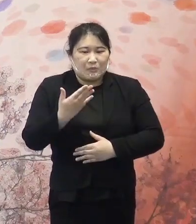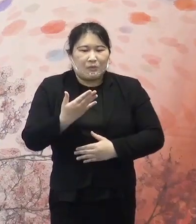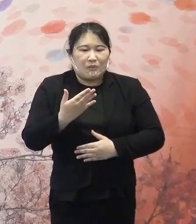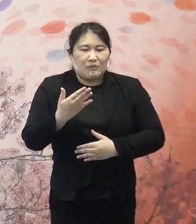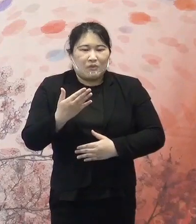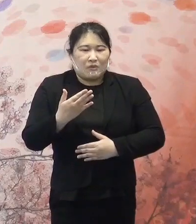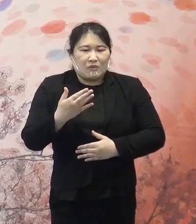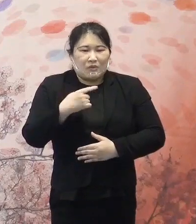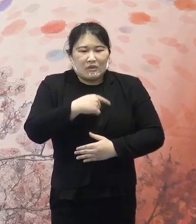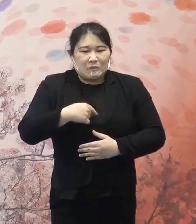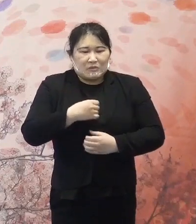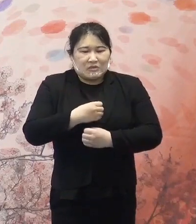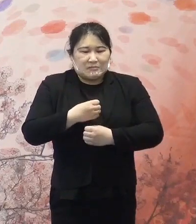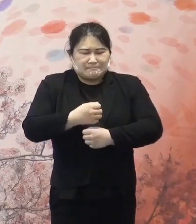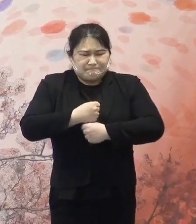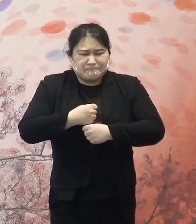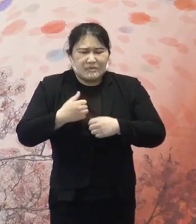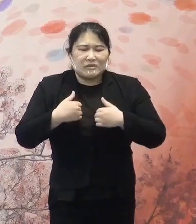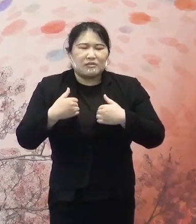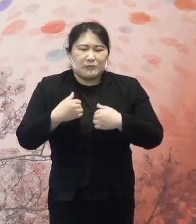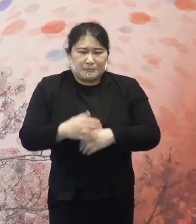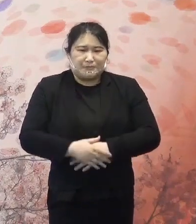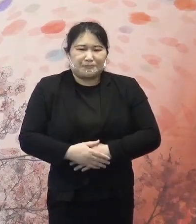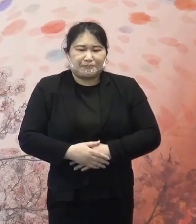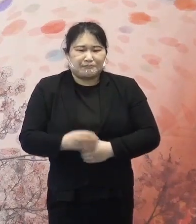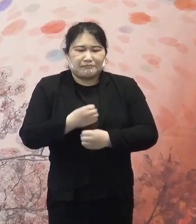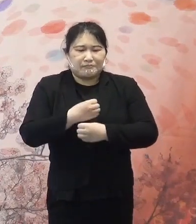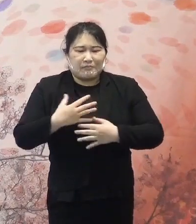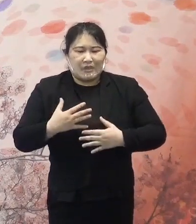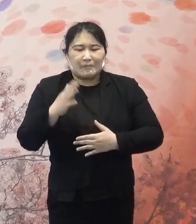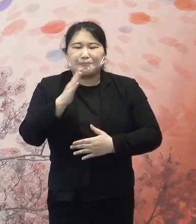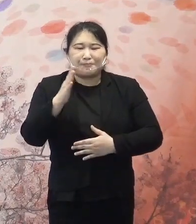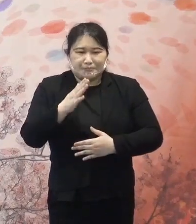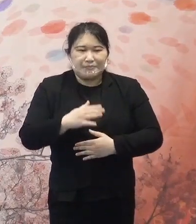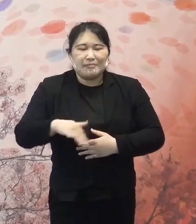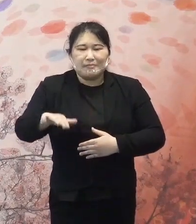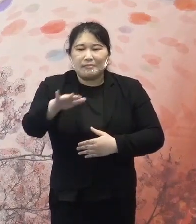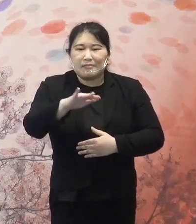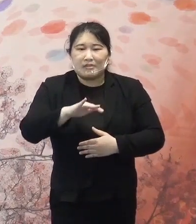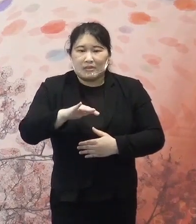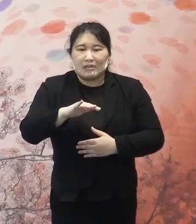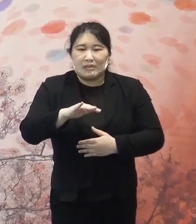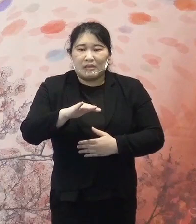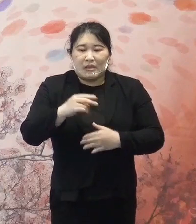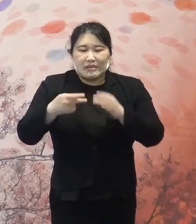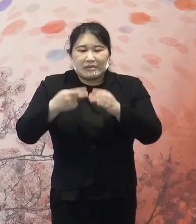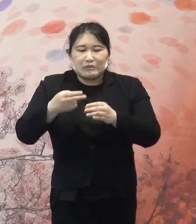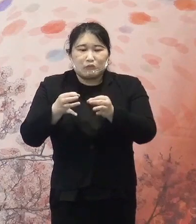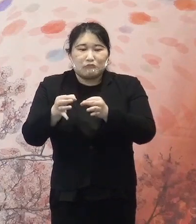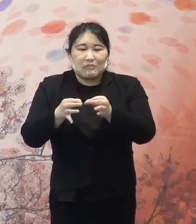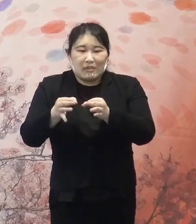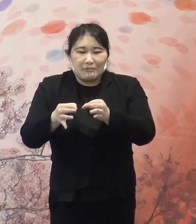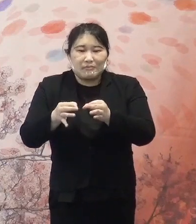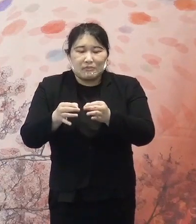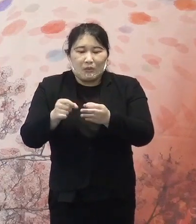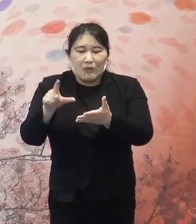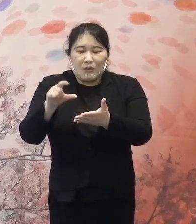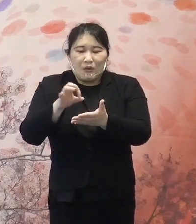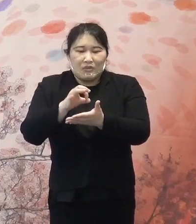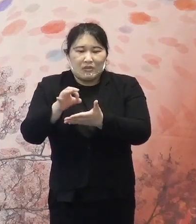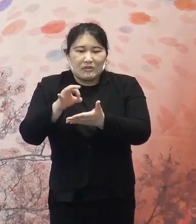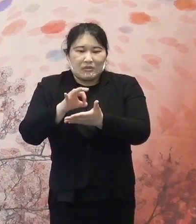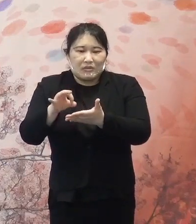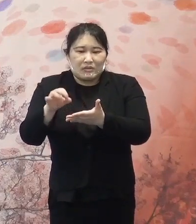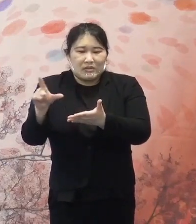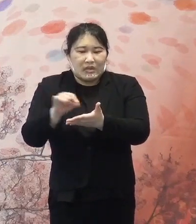ールデンウィーク始まったばかりでございます。ぜひ皆様におかれては、飲食店も利用制限という形で